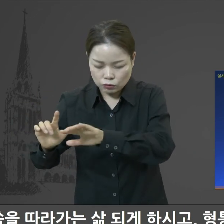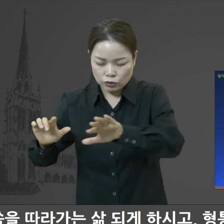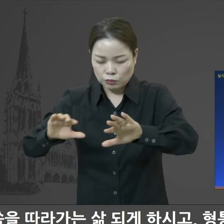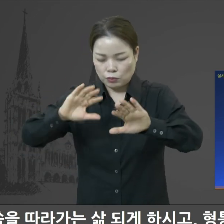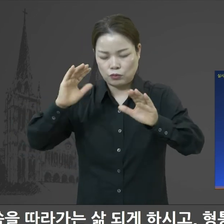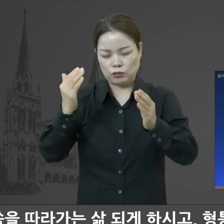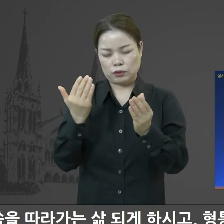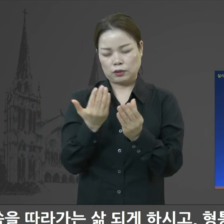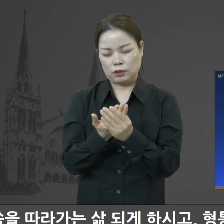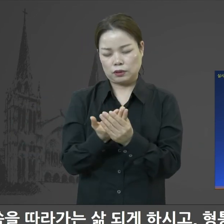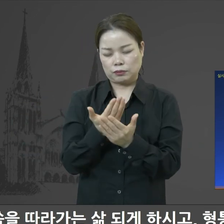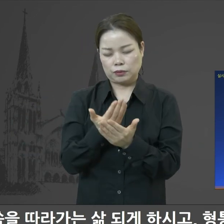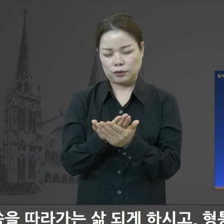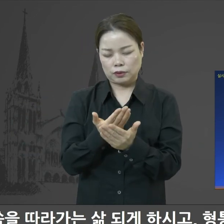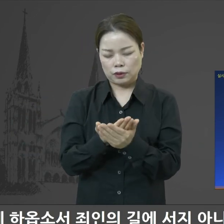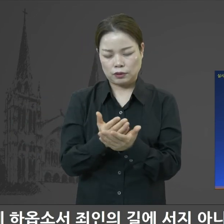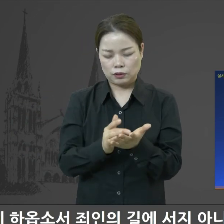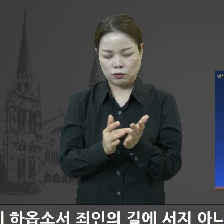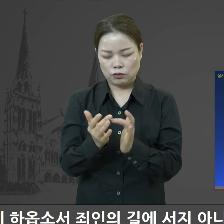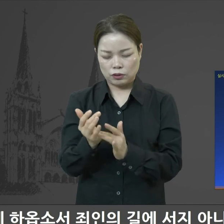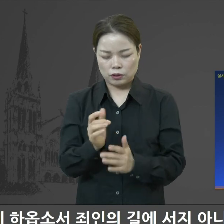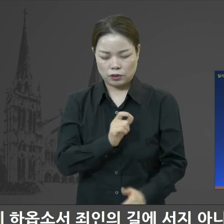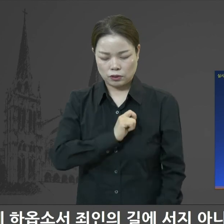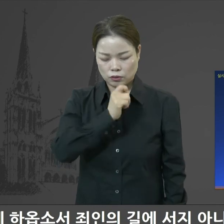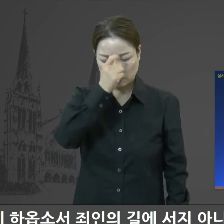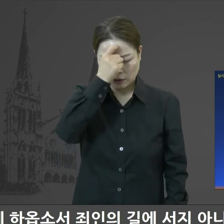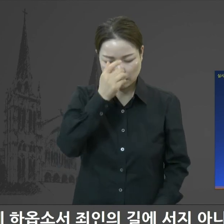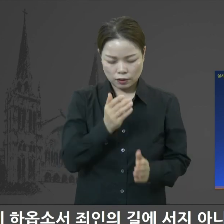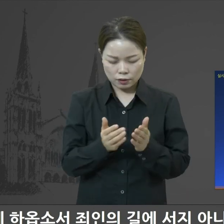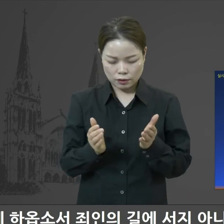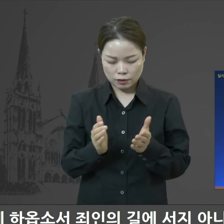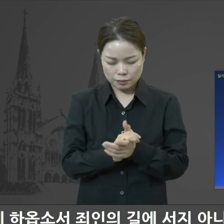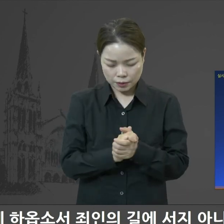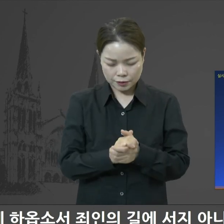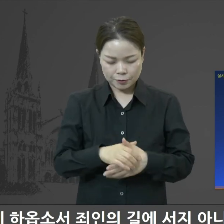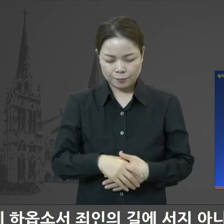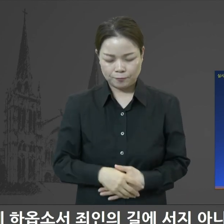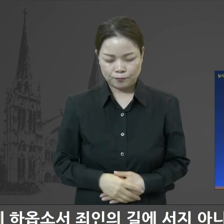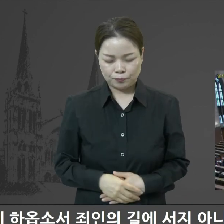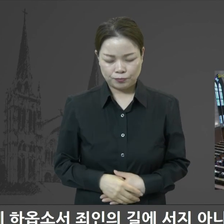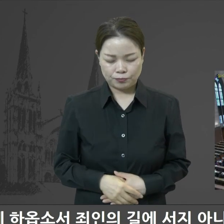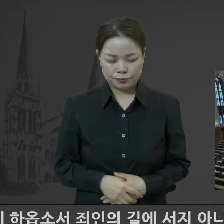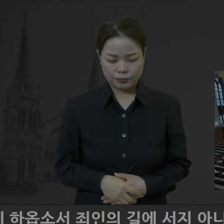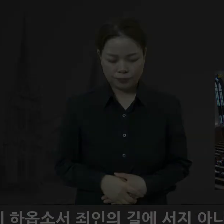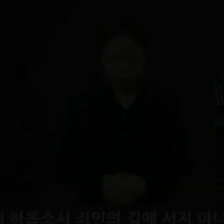모두가 되게 하여 주시옵소서. 예수님의 이름으로 기도하옵나이다. 아멘.